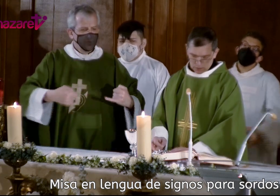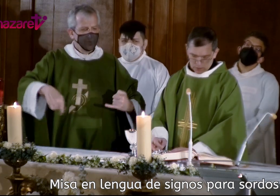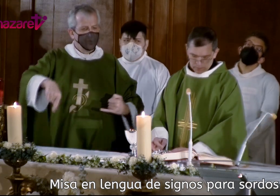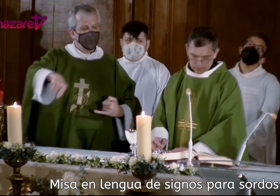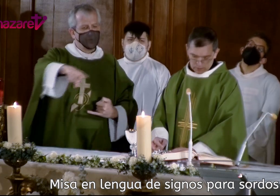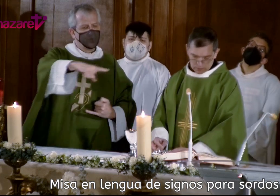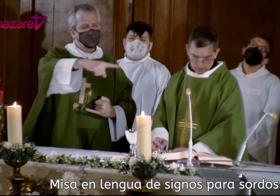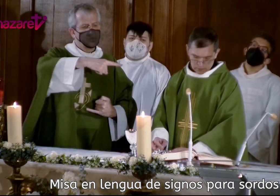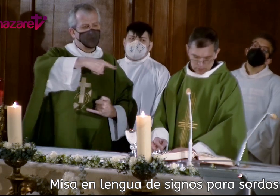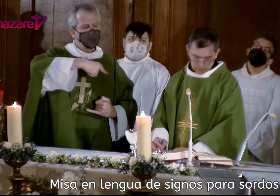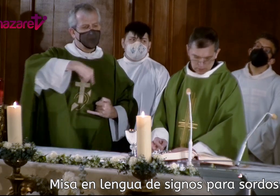danos la